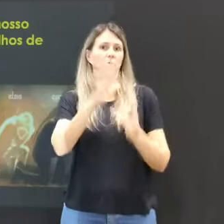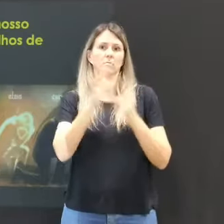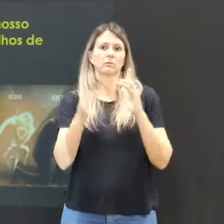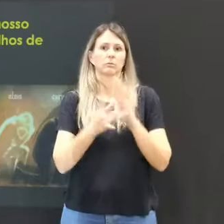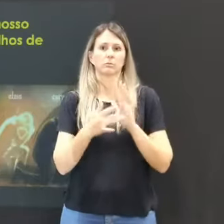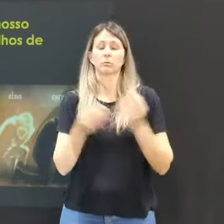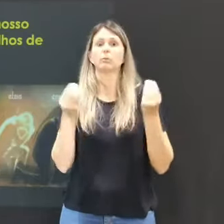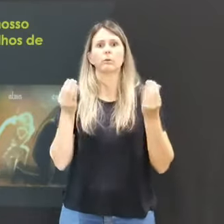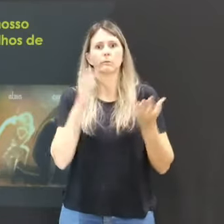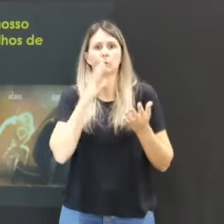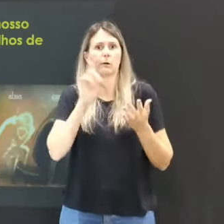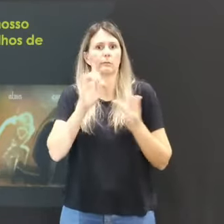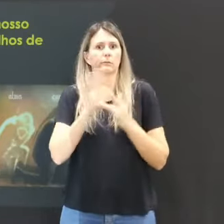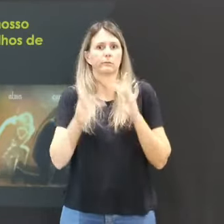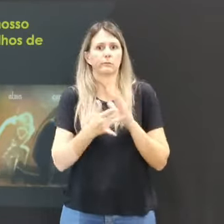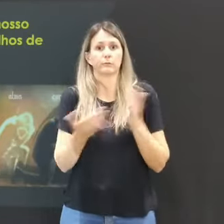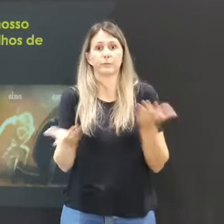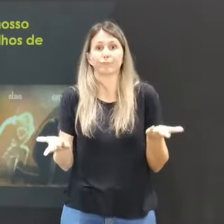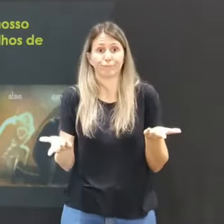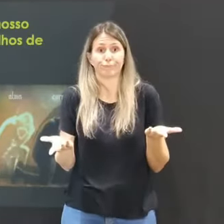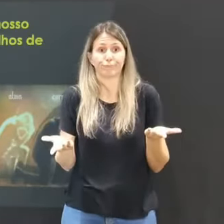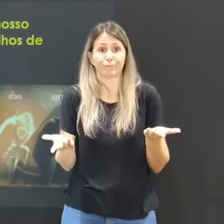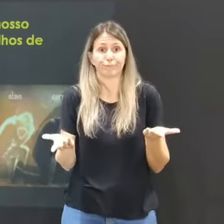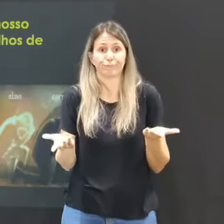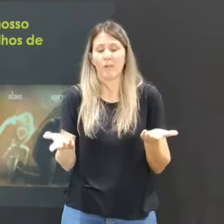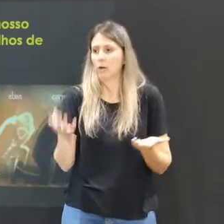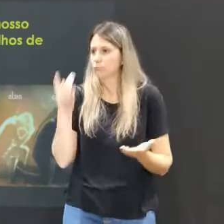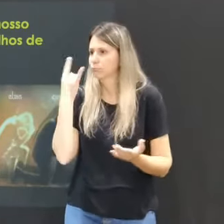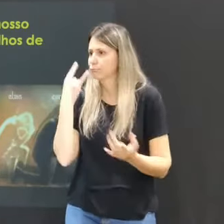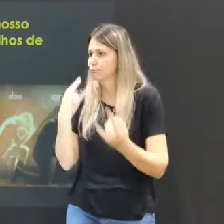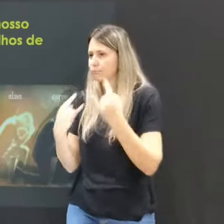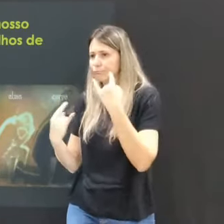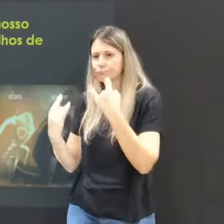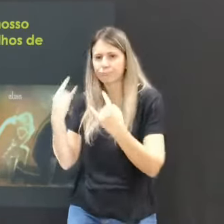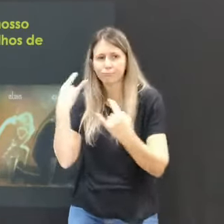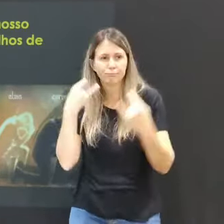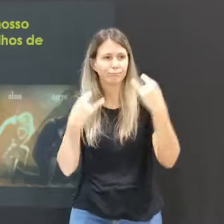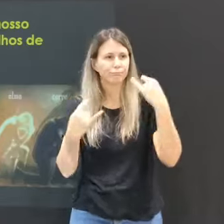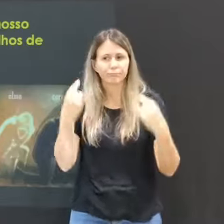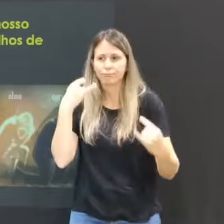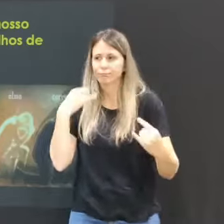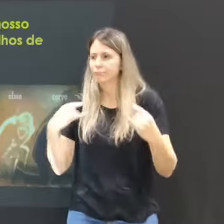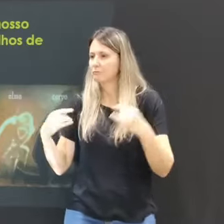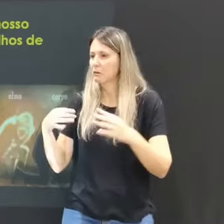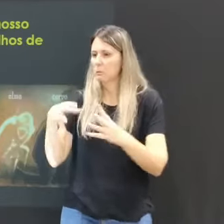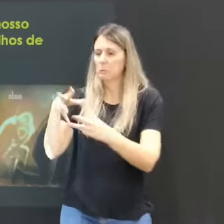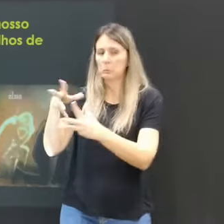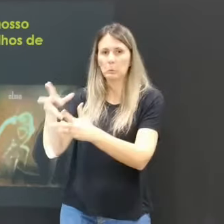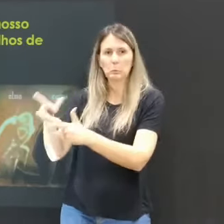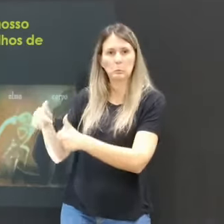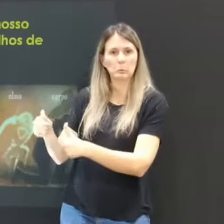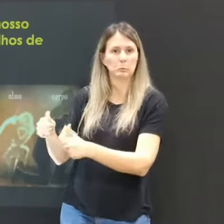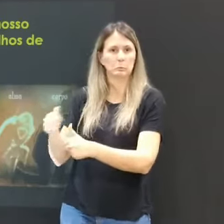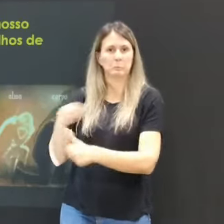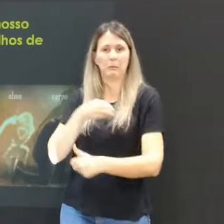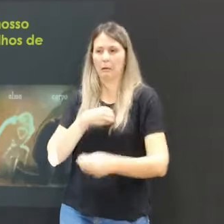tentações. Ainda não tinha Jesus, né? As pessoas começam da mesma forma, sendo assediadas pelo